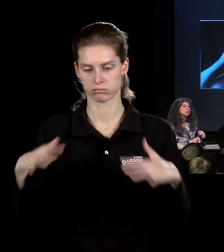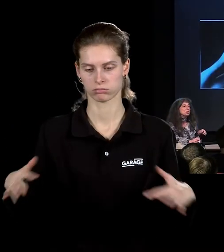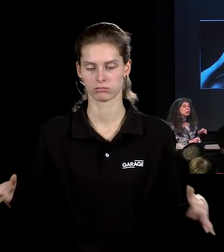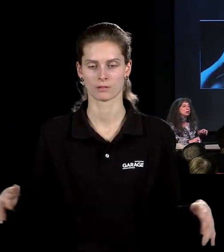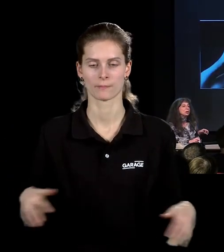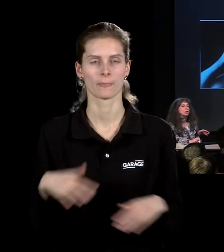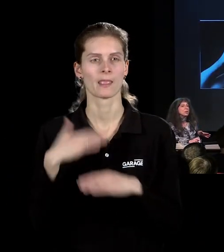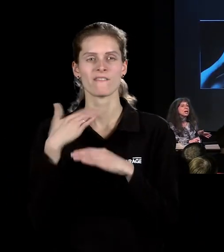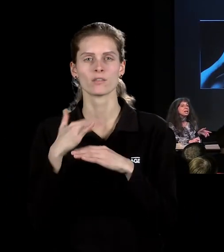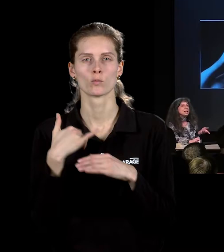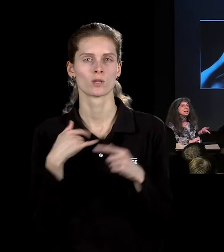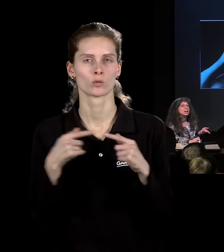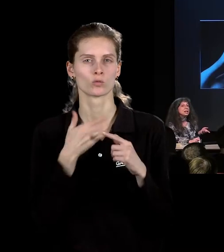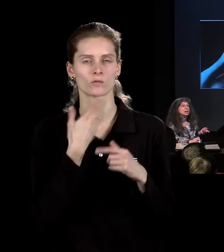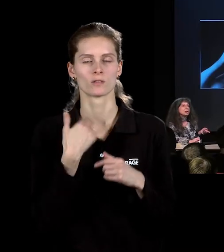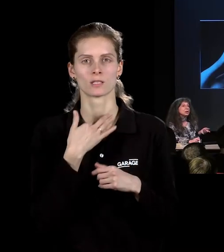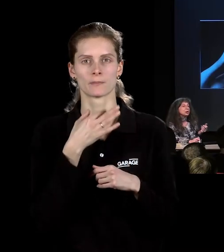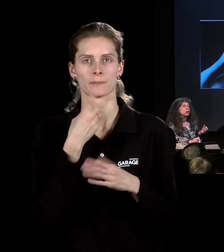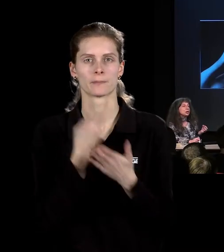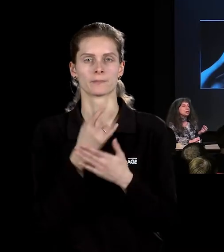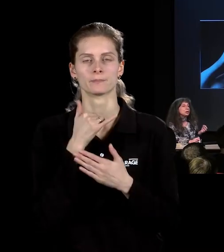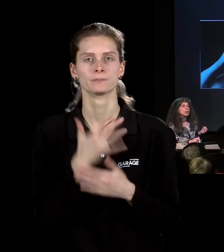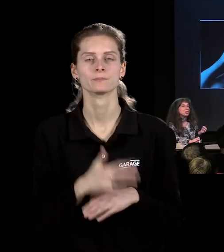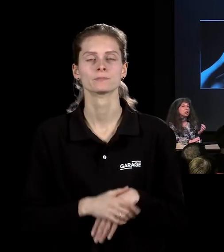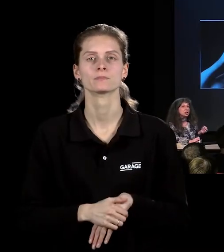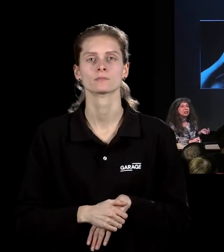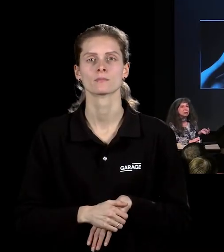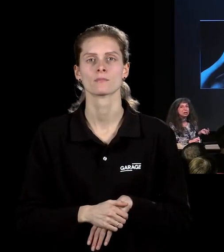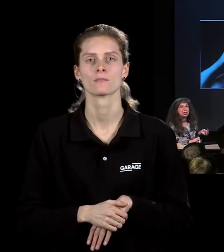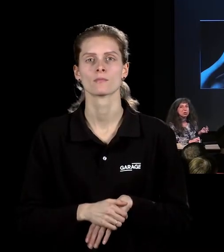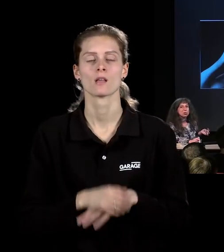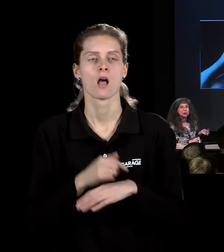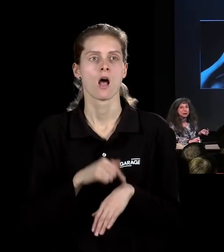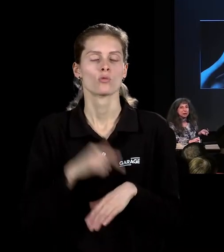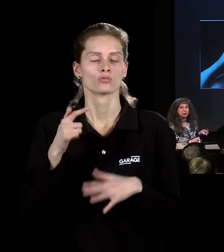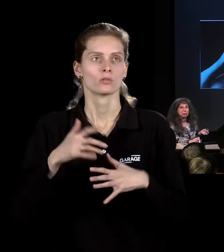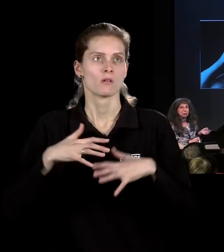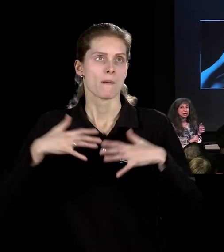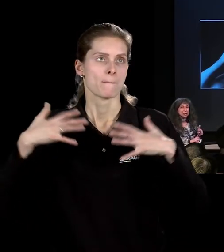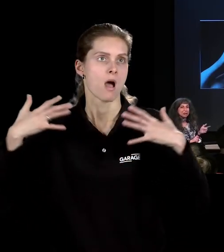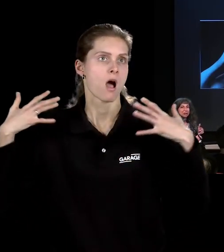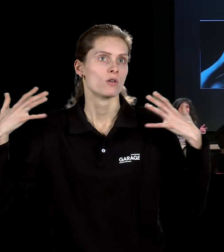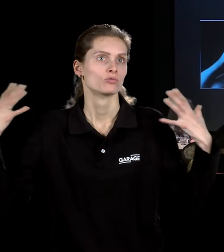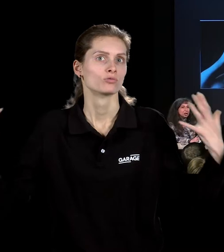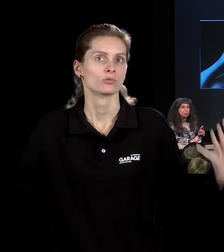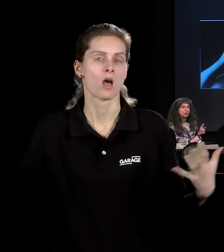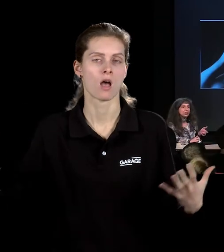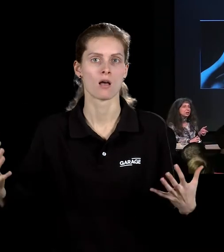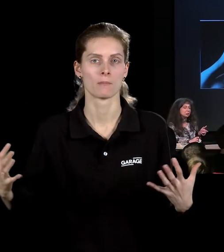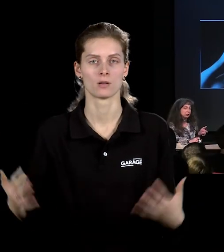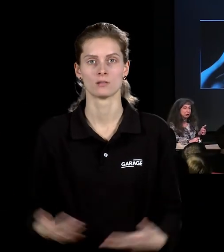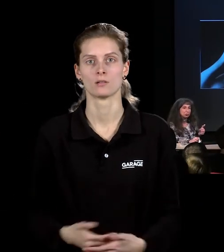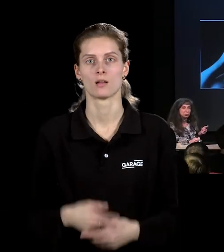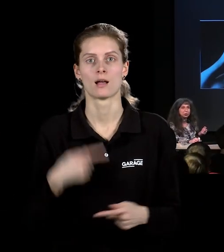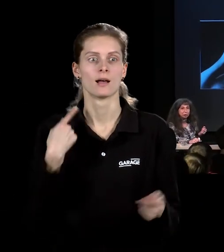меня видео точного нету. И ощущение вот этого масштаба, да, огромности, как бы тех разных масштабов,